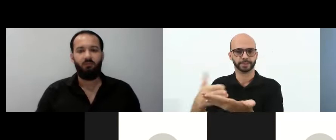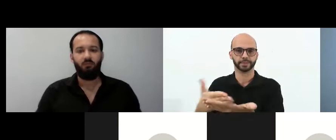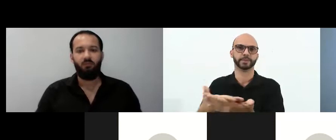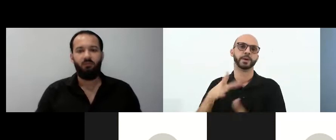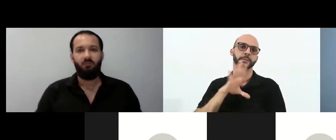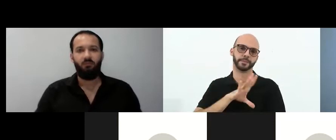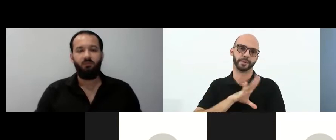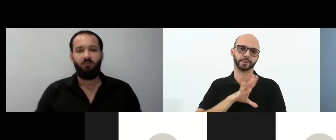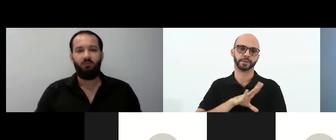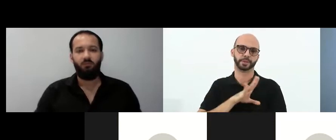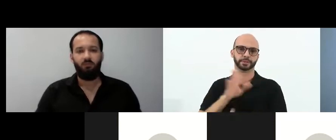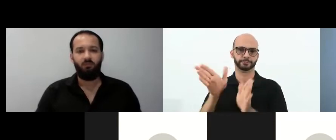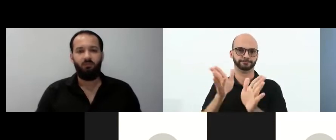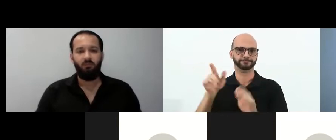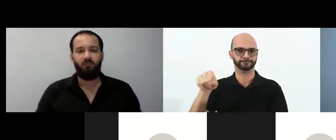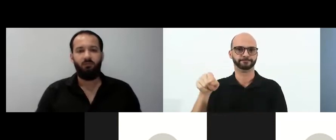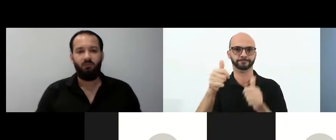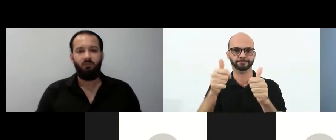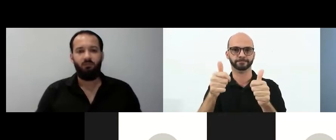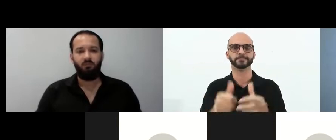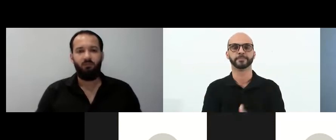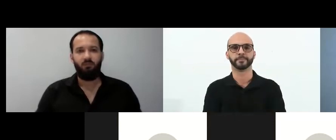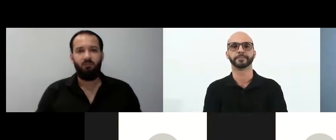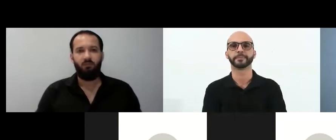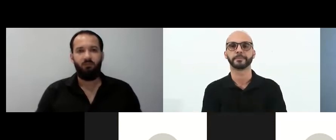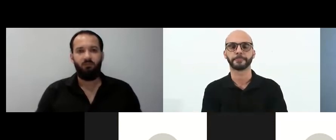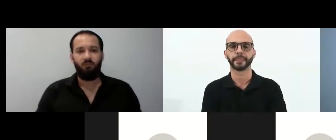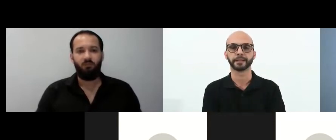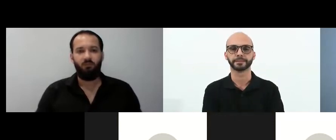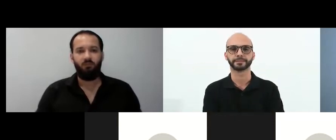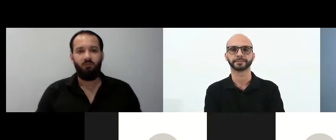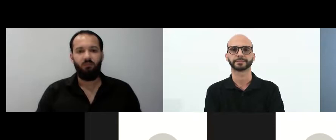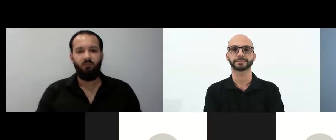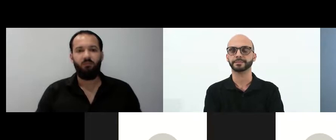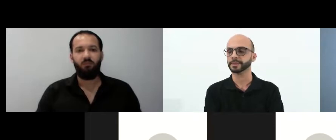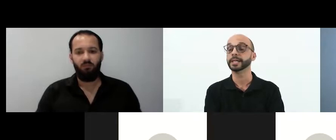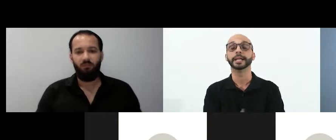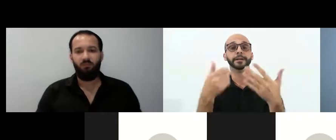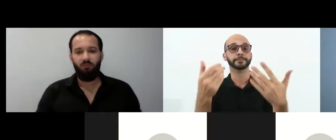nessa live, como tradutores e intérpretes de língua portuguesa.